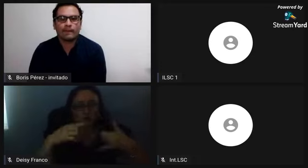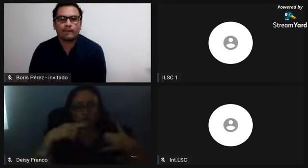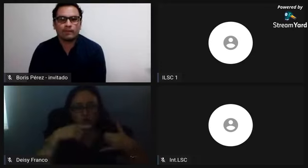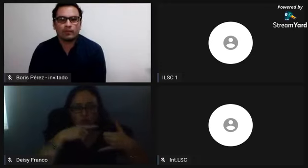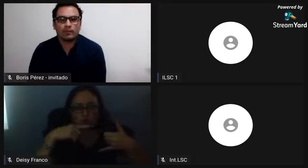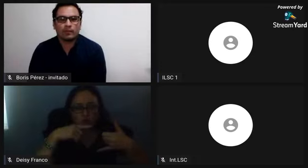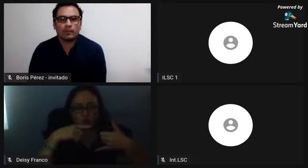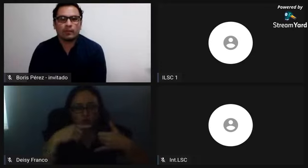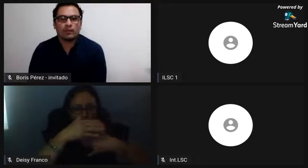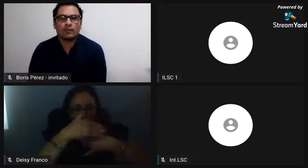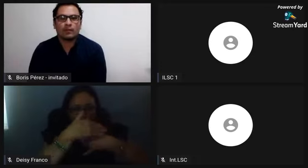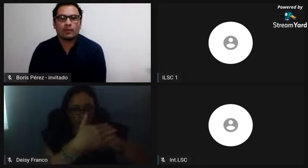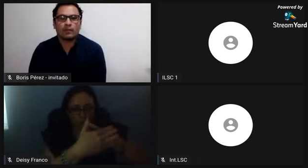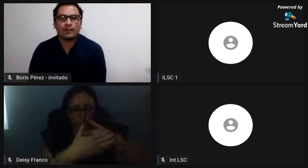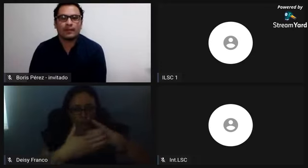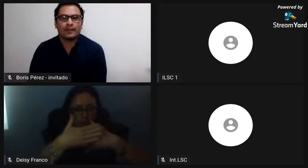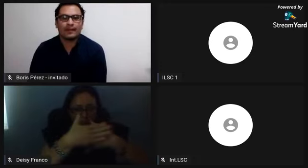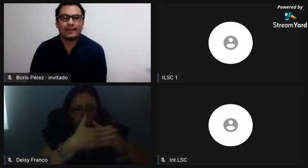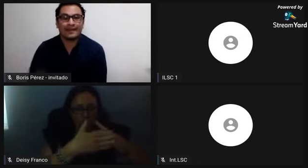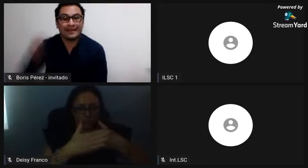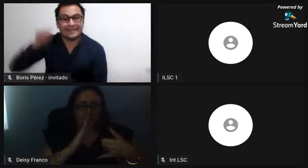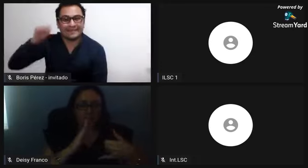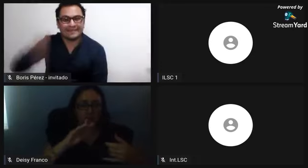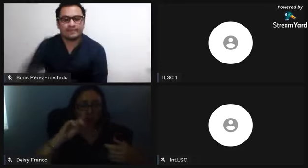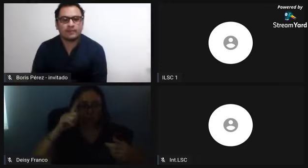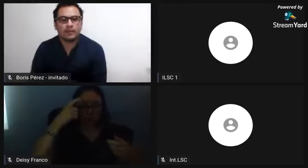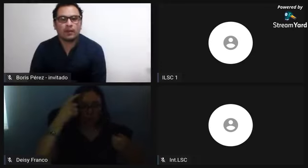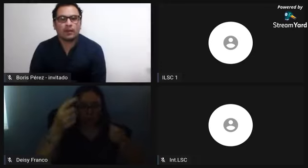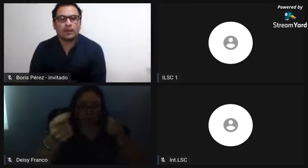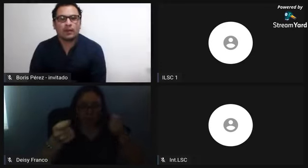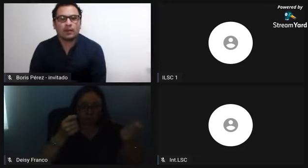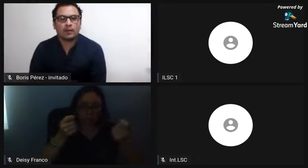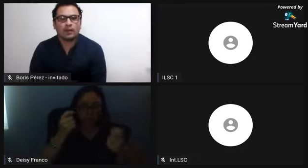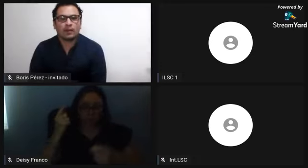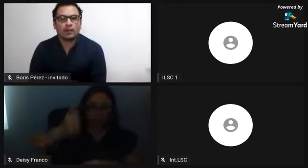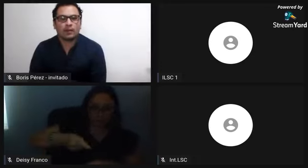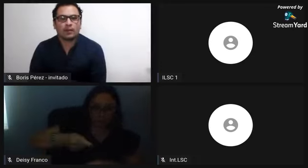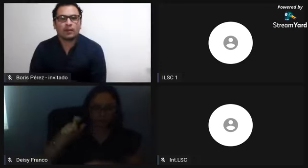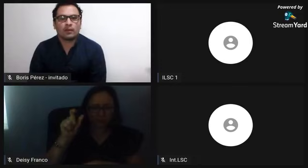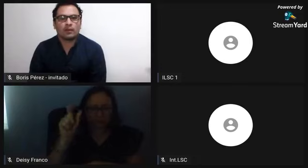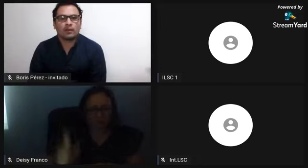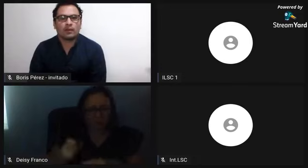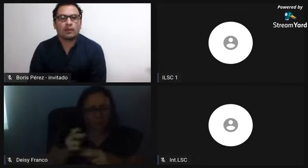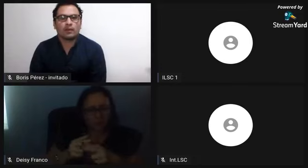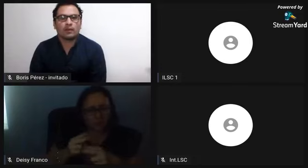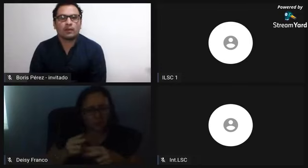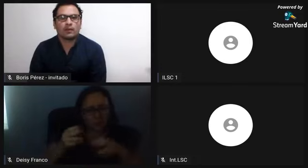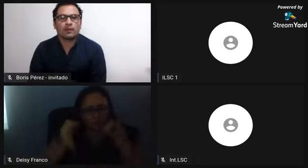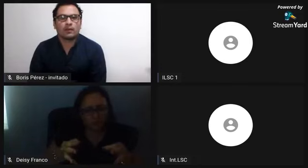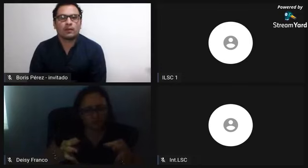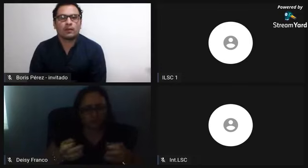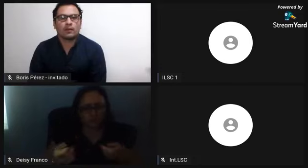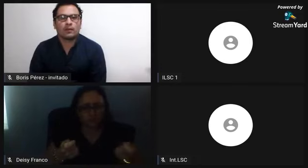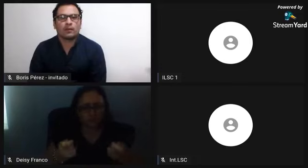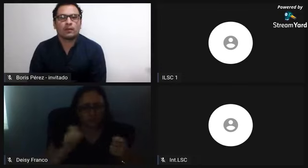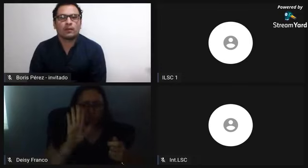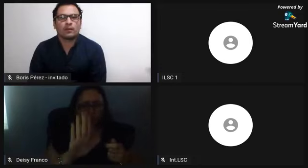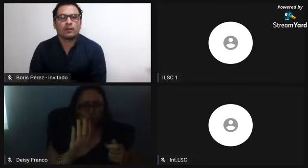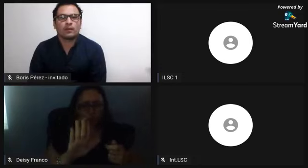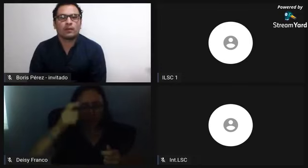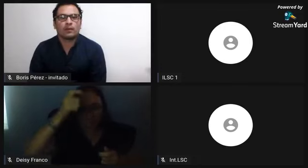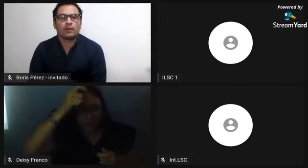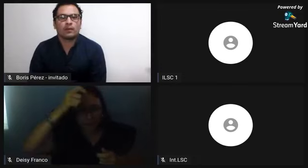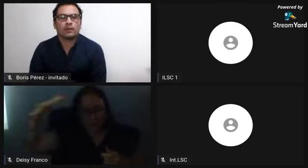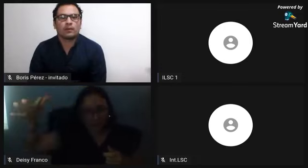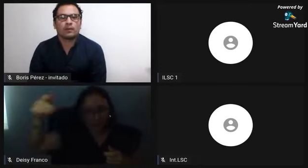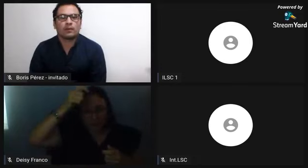sobre la Gran Colombia. Y de las zonas geográficas que estaban sombreadas con el